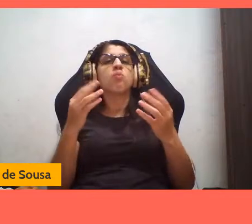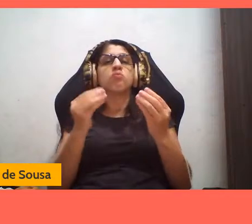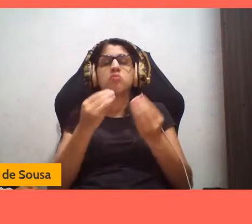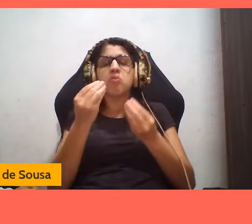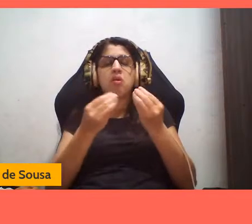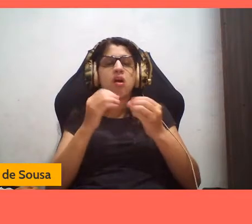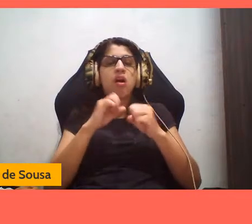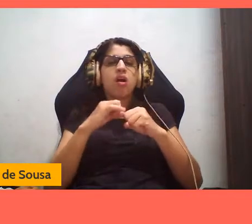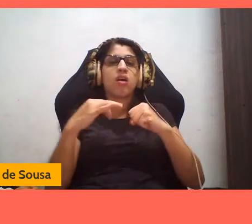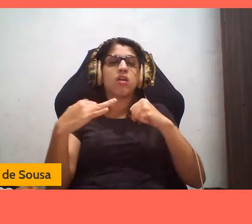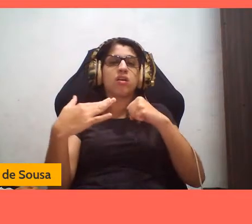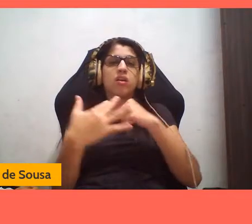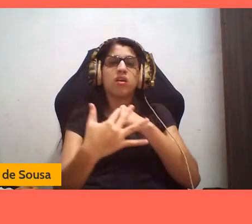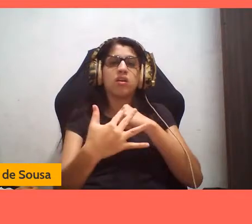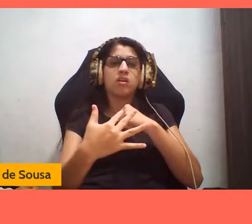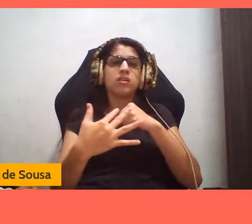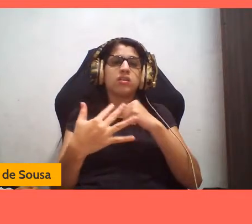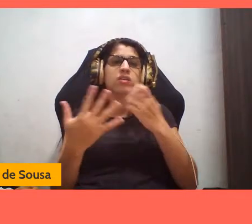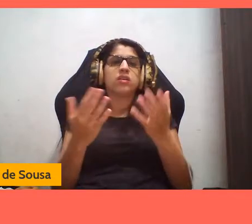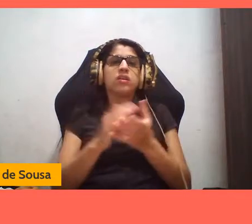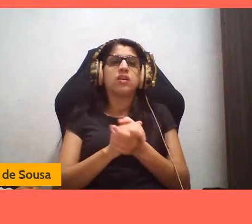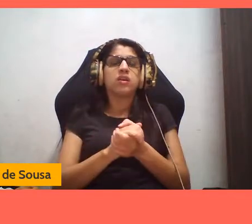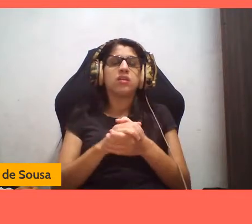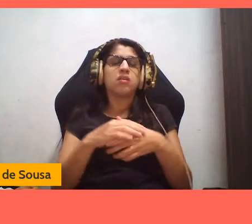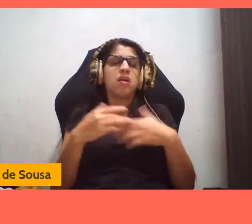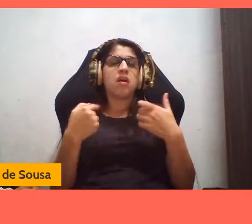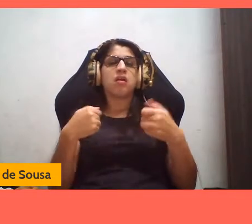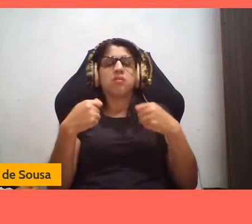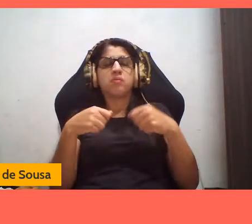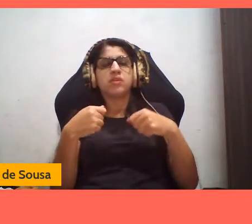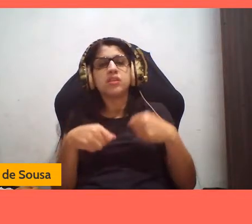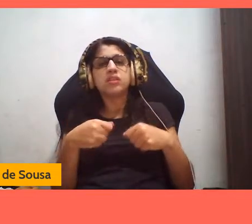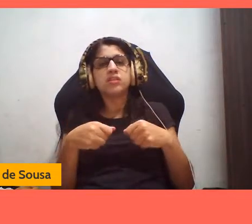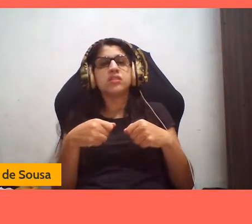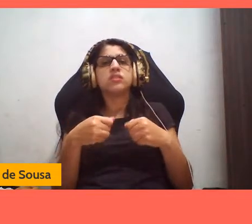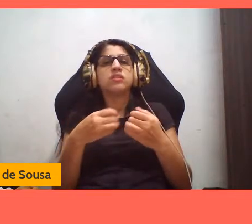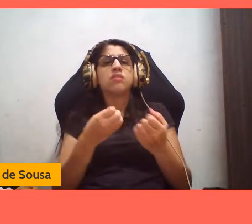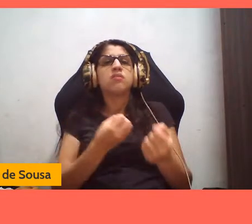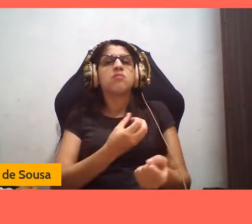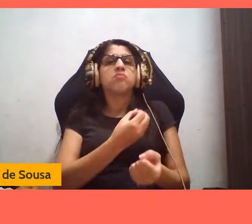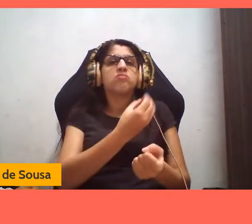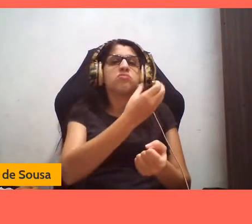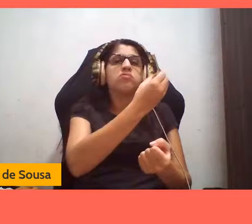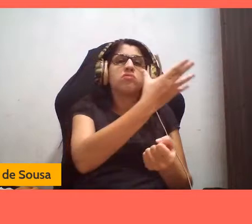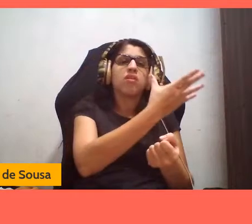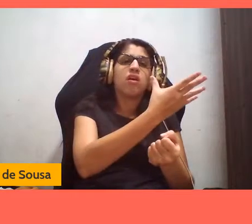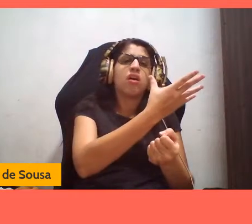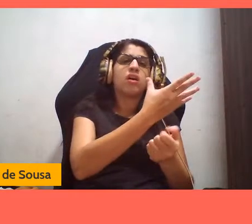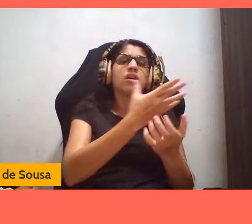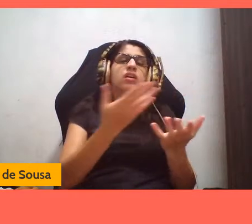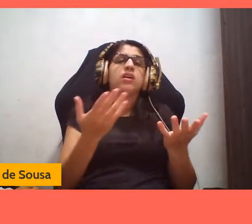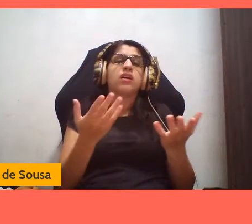não precisa de passaporte, e que deveria ser aberto a qualquer pessoa.